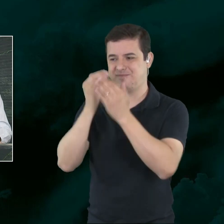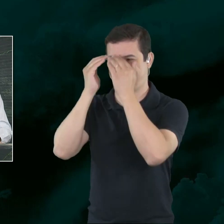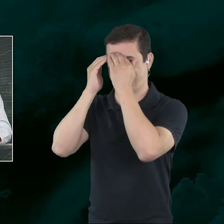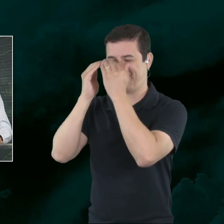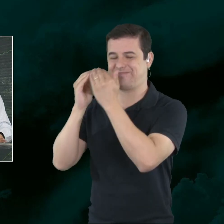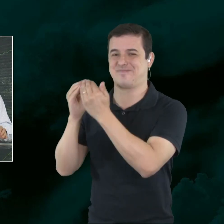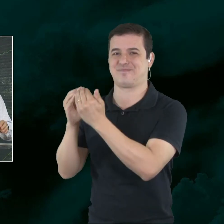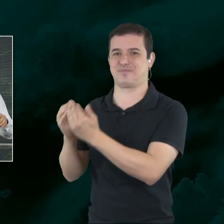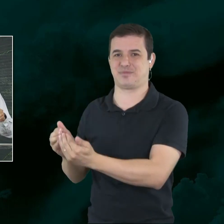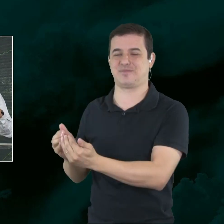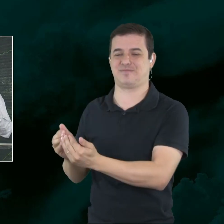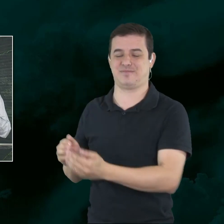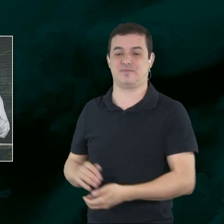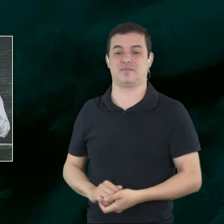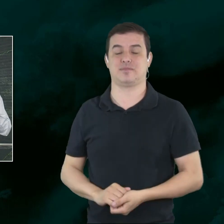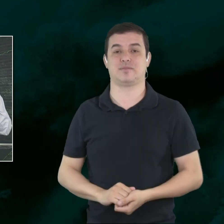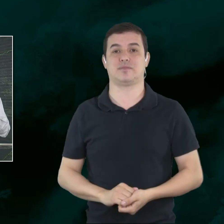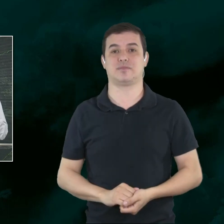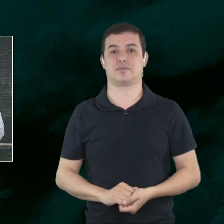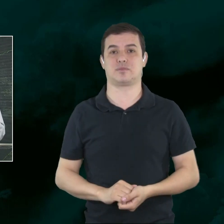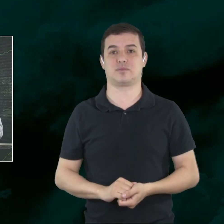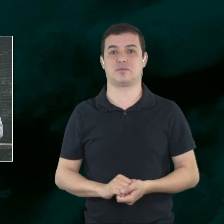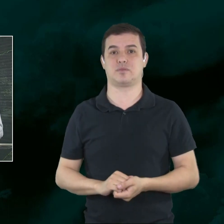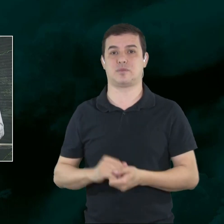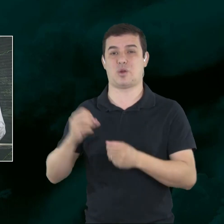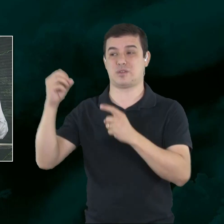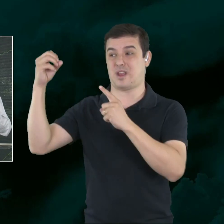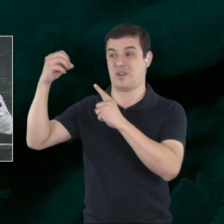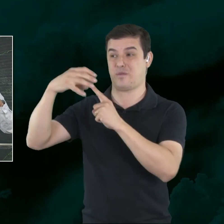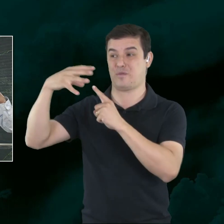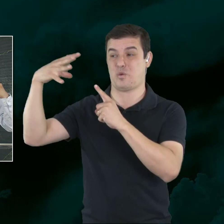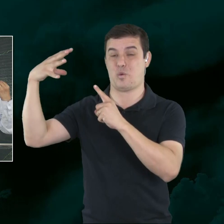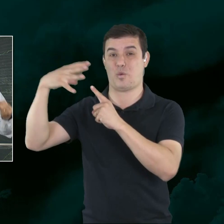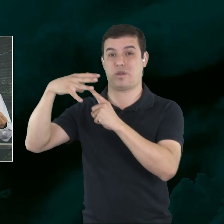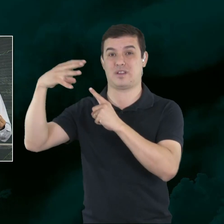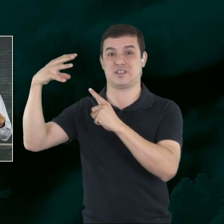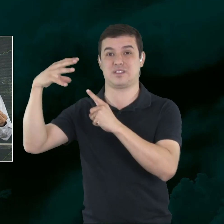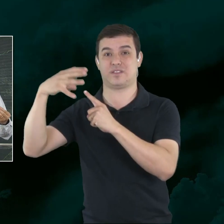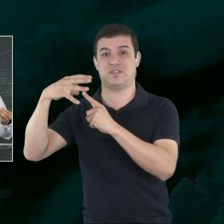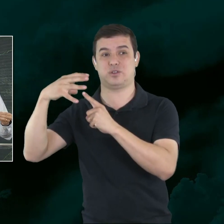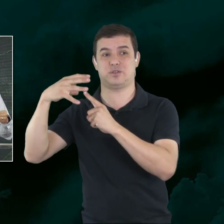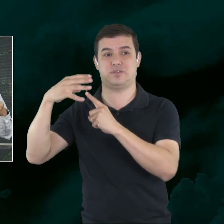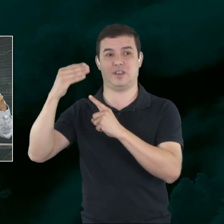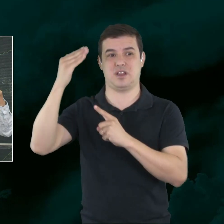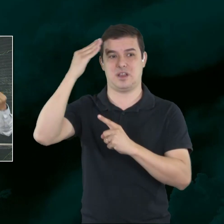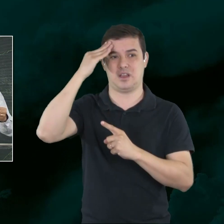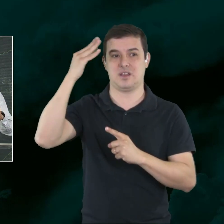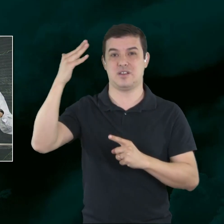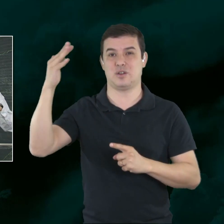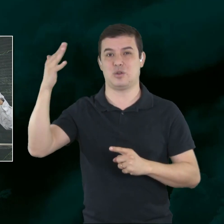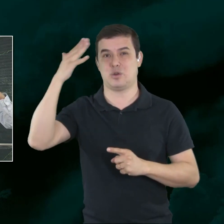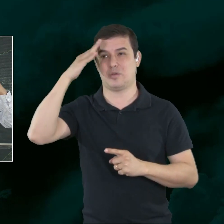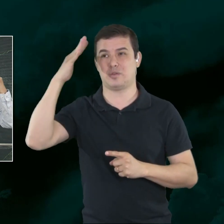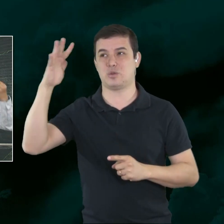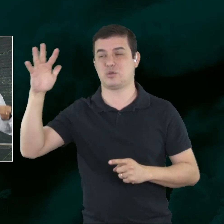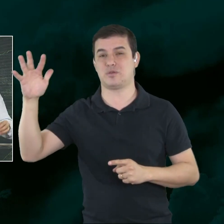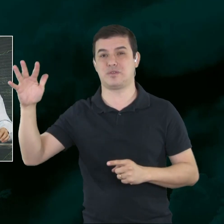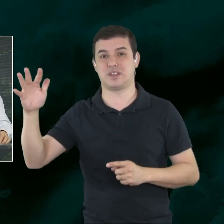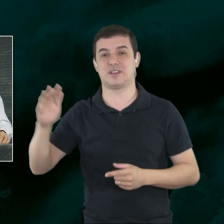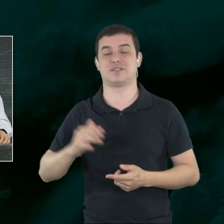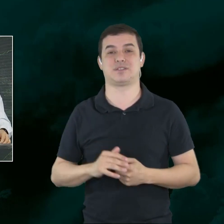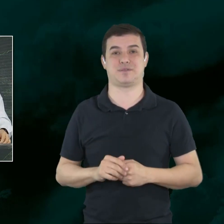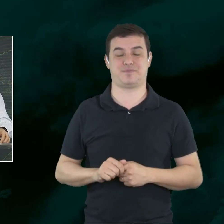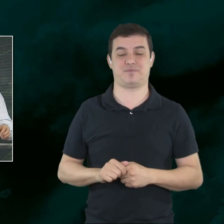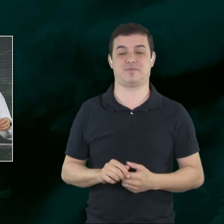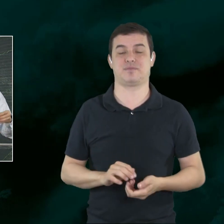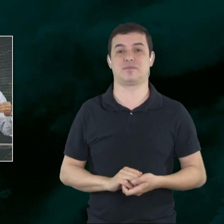Influências, né? Aí vem... Essas influências vêm de filosofias que eu já falei, de Nietzsche e também de outros,